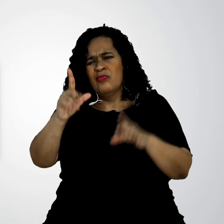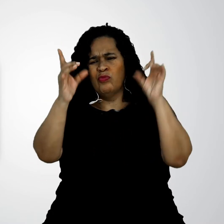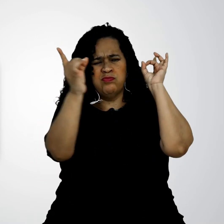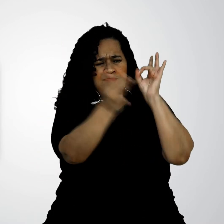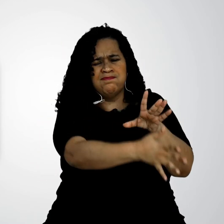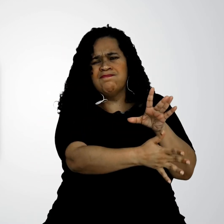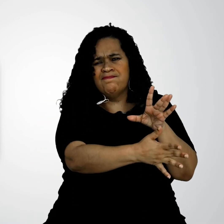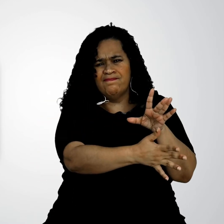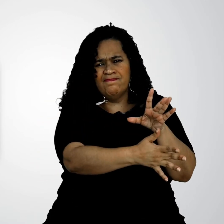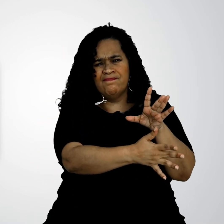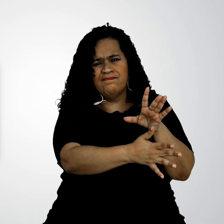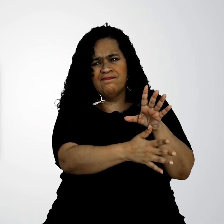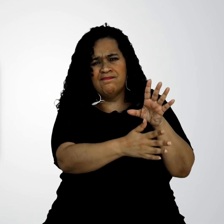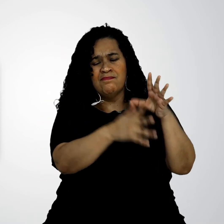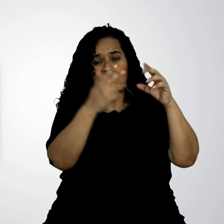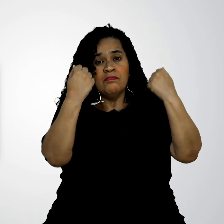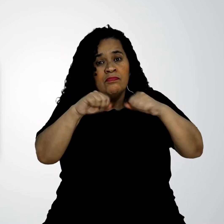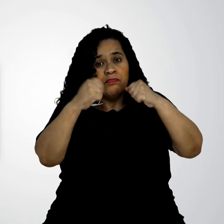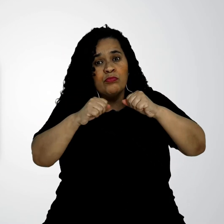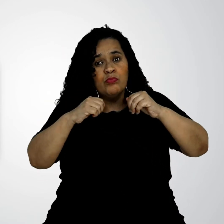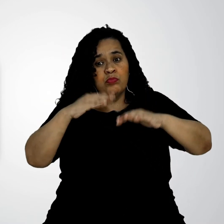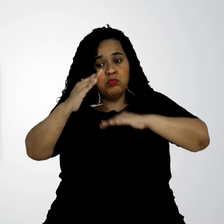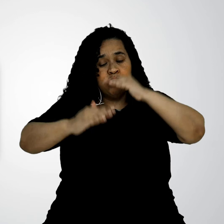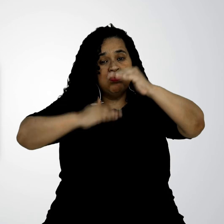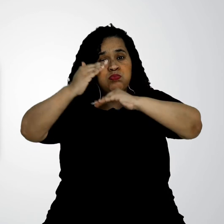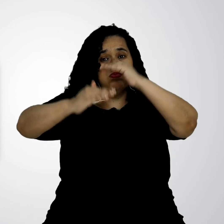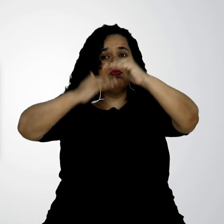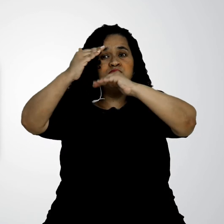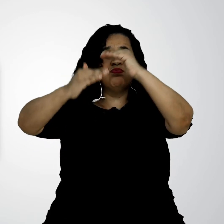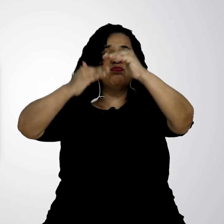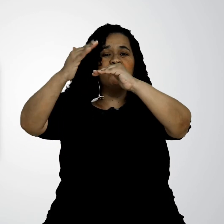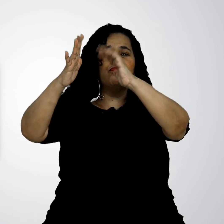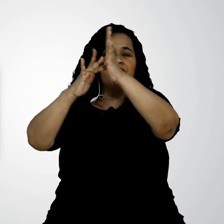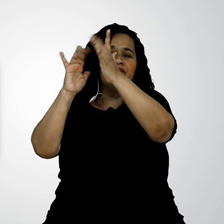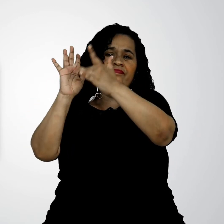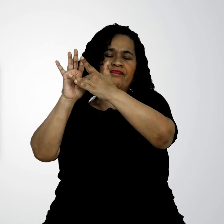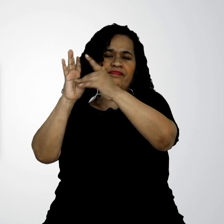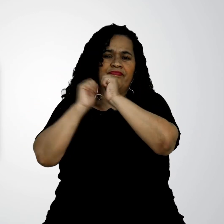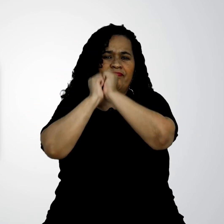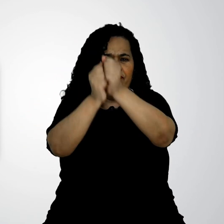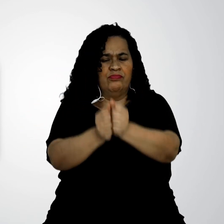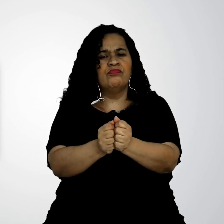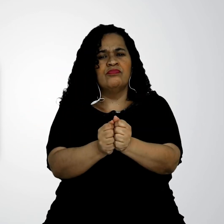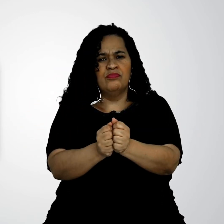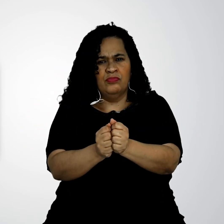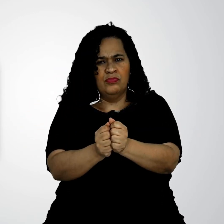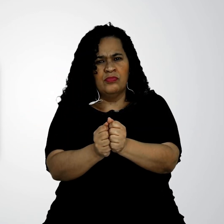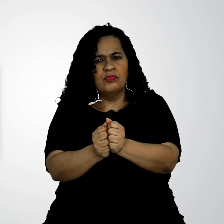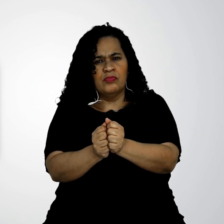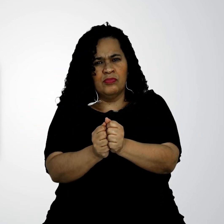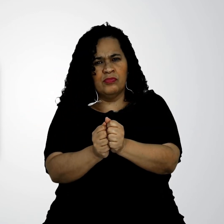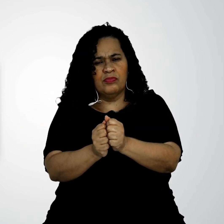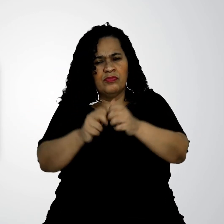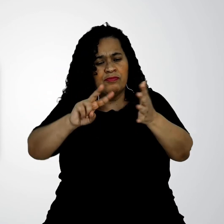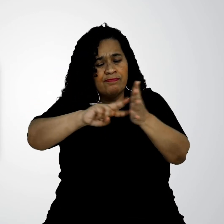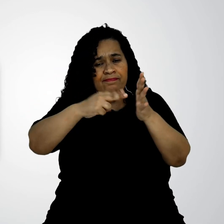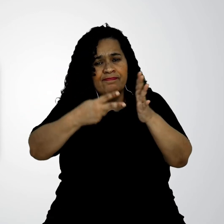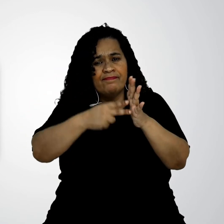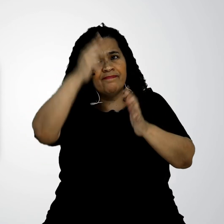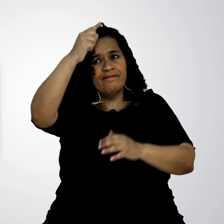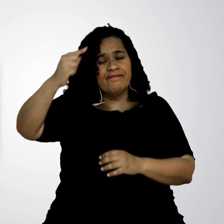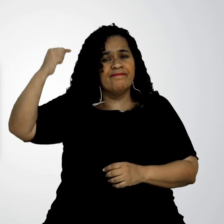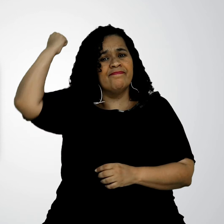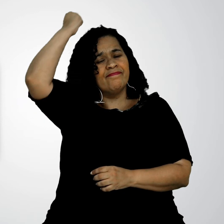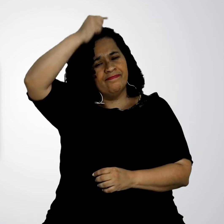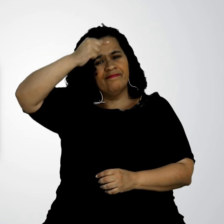é essa pessoa que vai crescer e vai tornar-se mais parecida com Cristo. Então, aqui a gente vê a necessidade do processo de santificação. E como